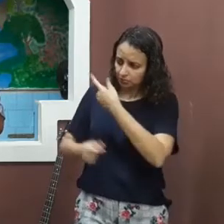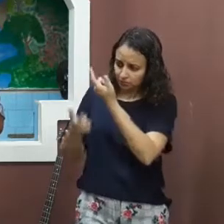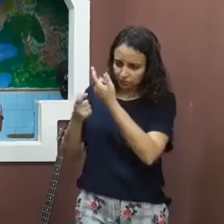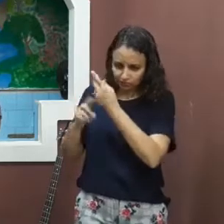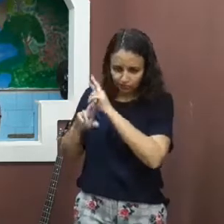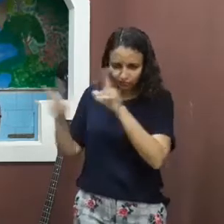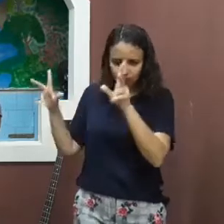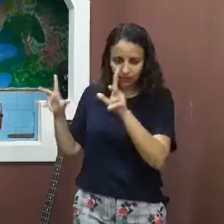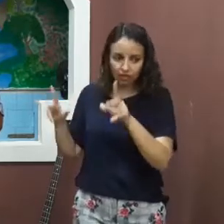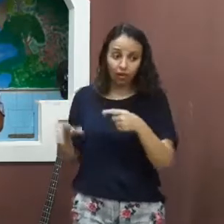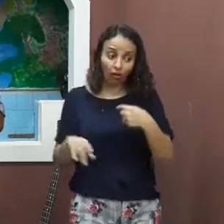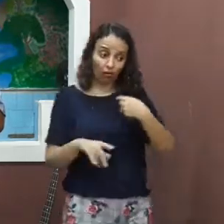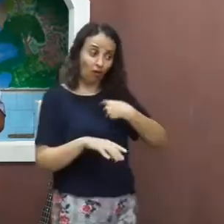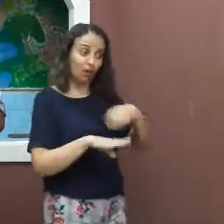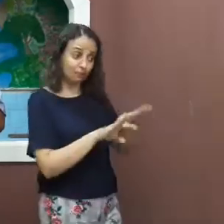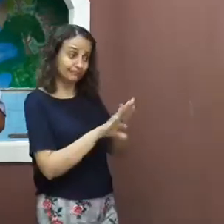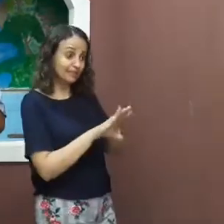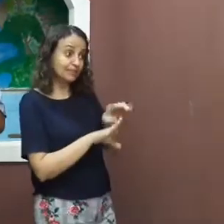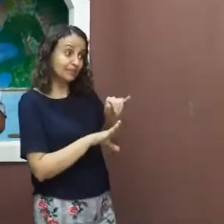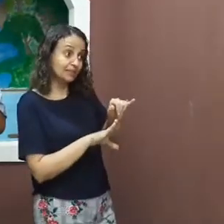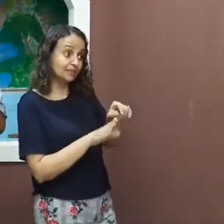ficaria muito preocupado.